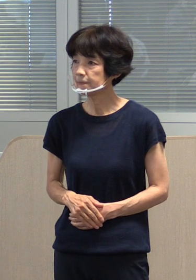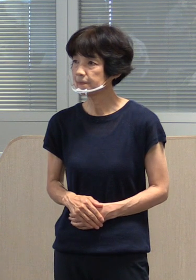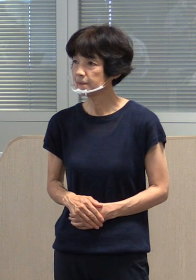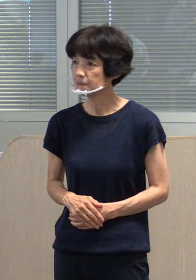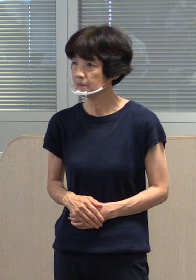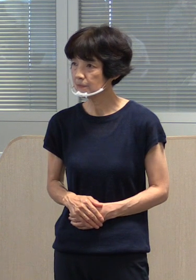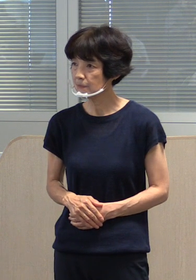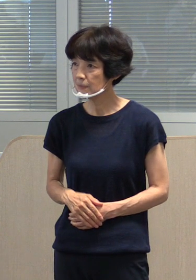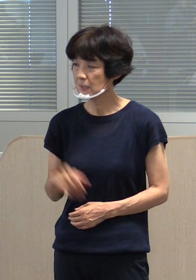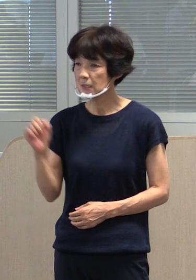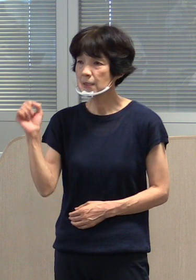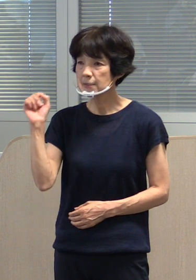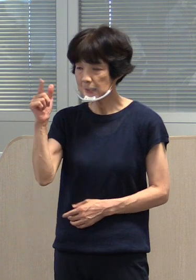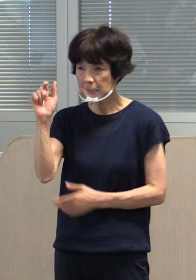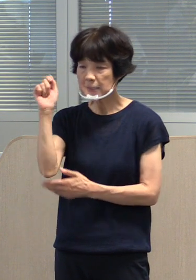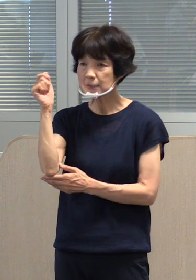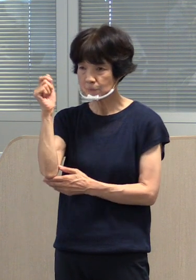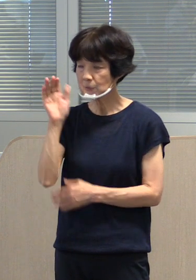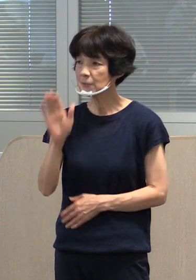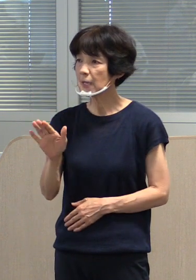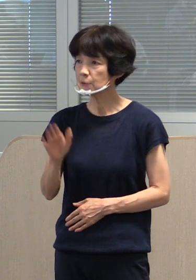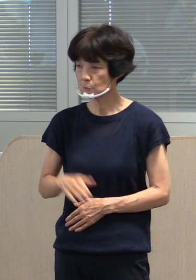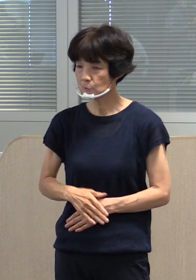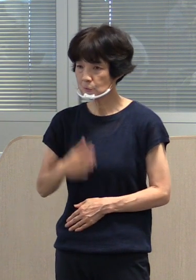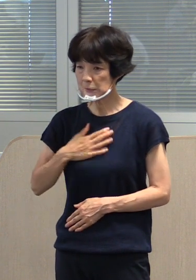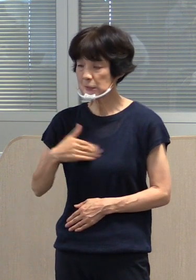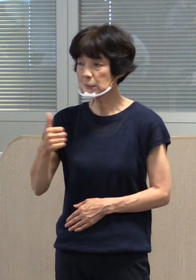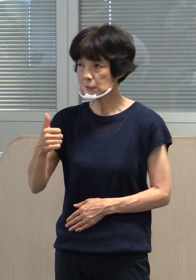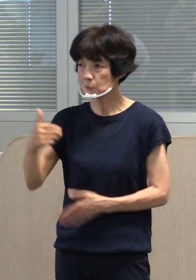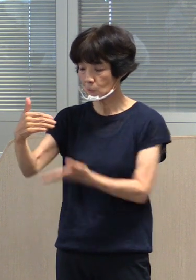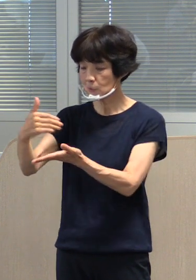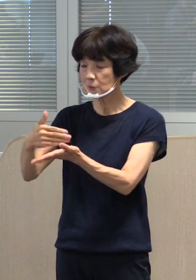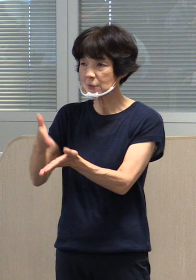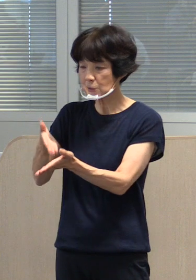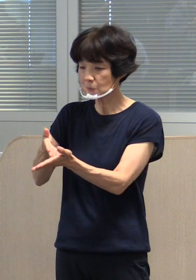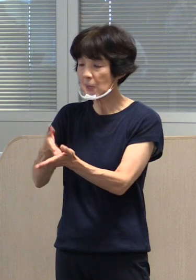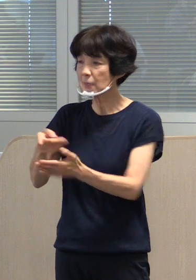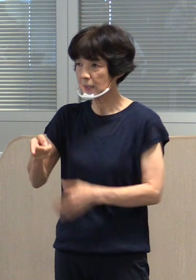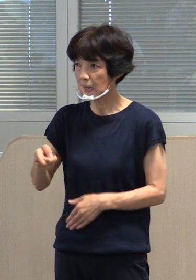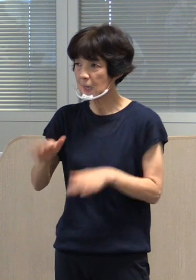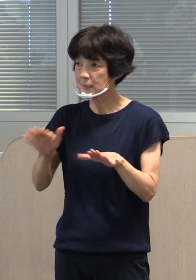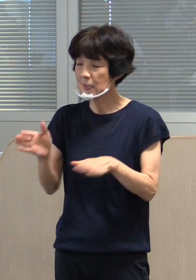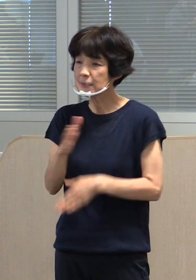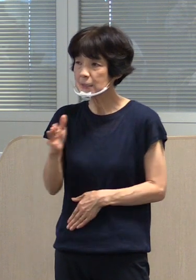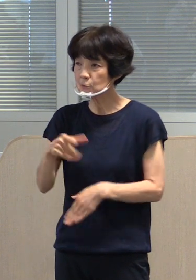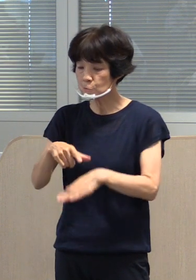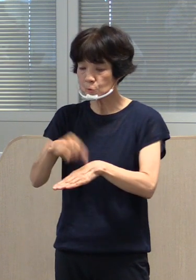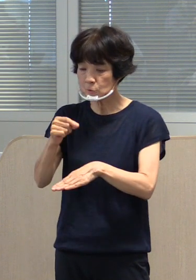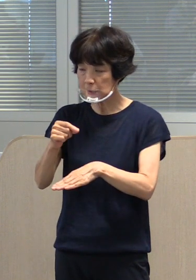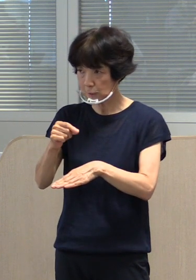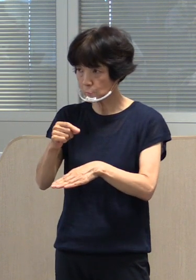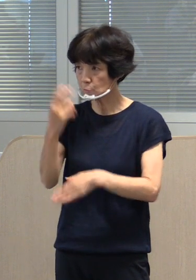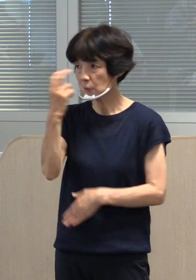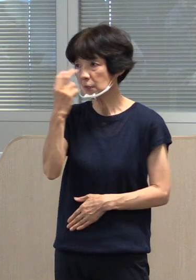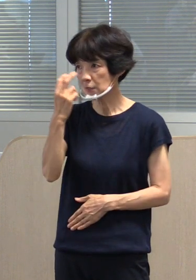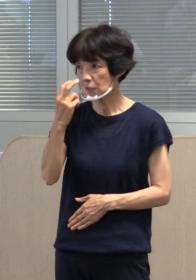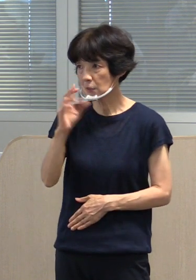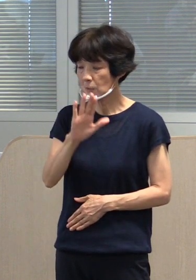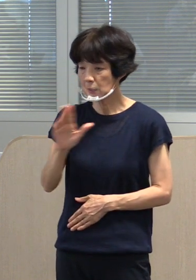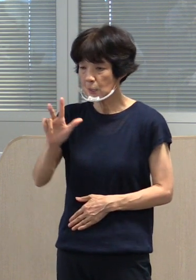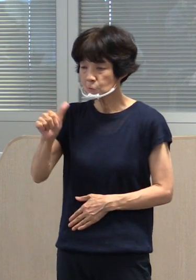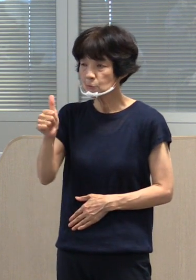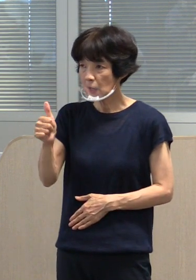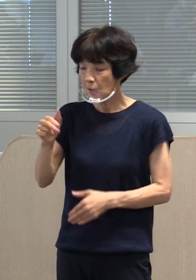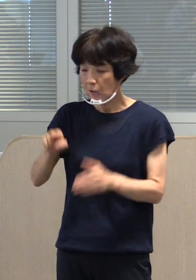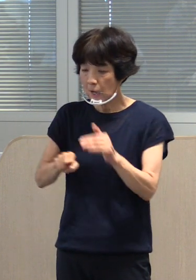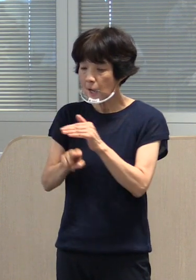先駆け新報の菊池と申します。あの知事もお話の中にあったように、最近 のスクリーニング検査を見ますとデルタ株の割合が非常に増え